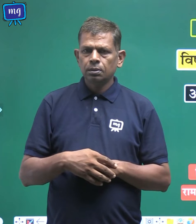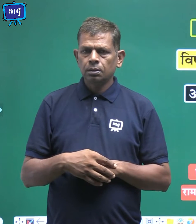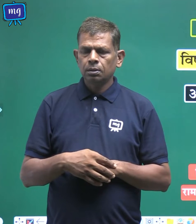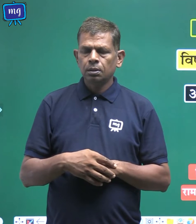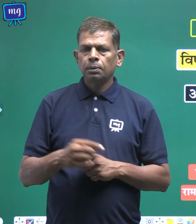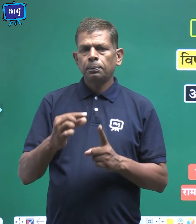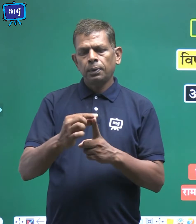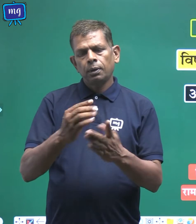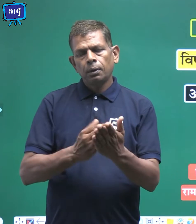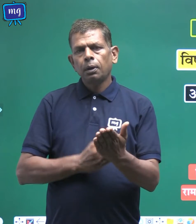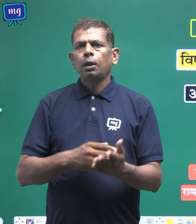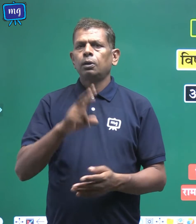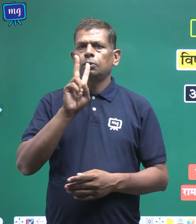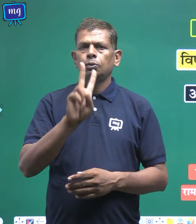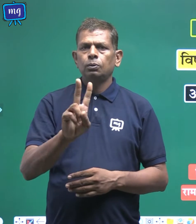भाग 2।